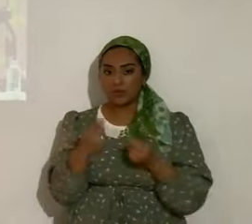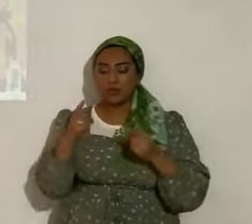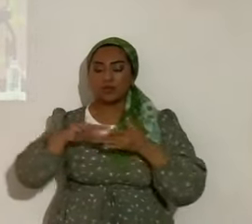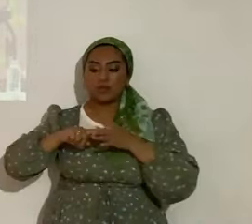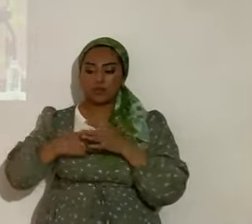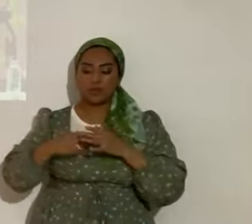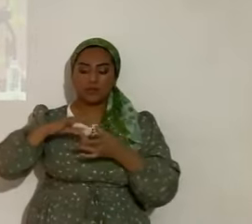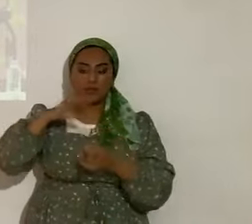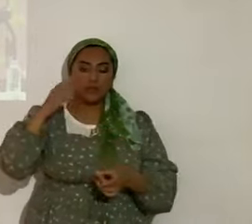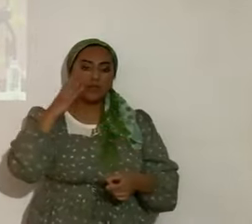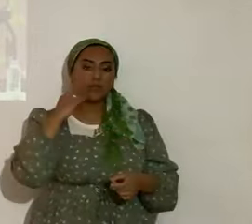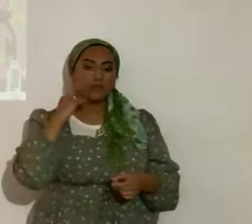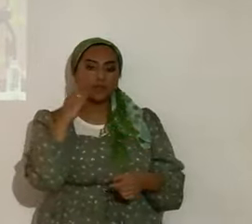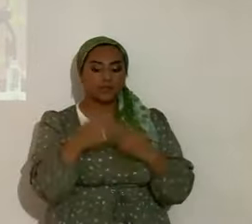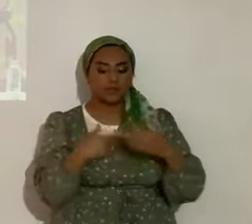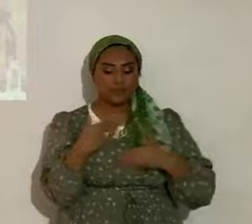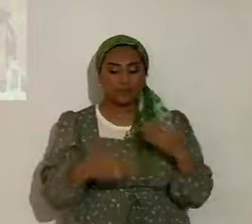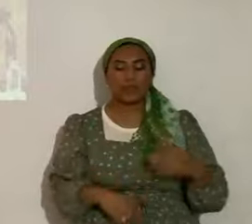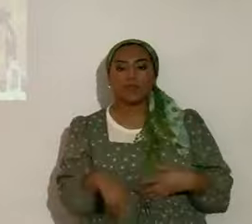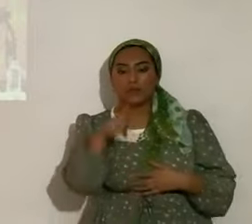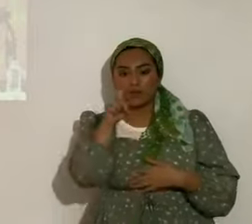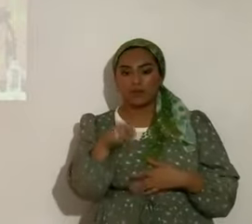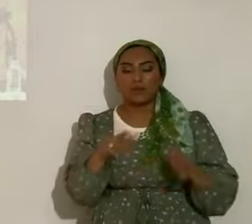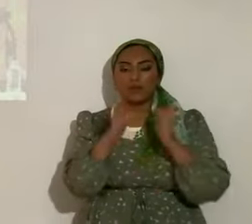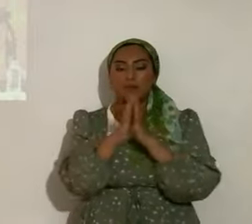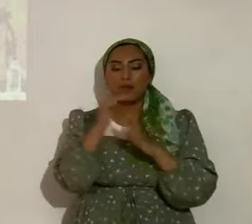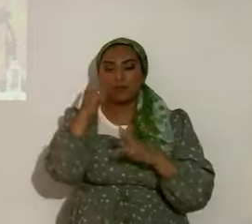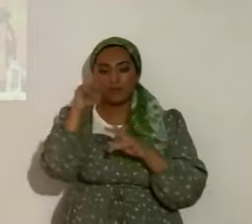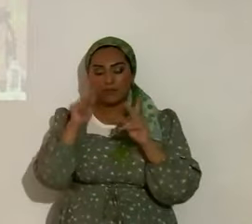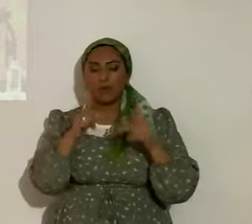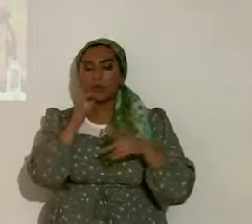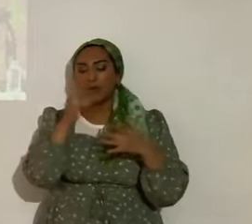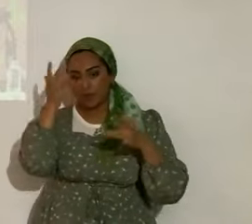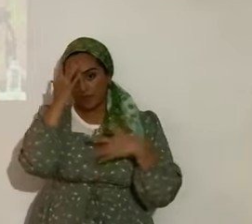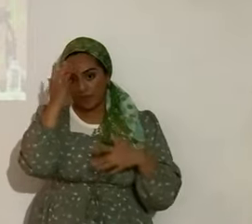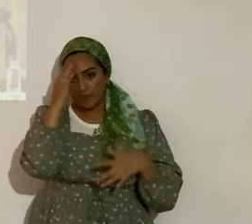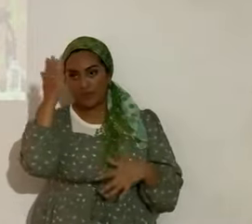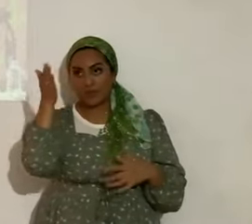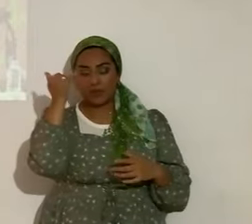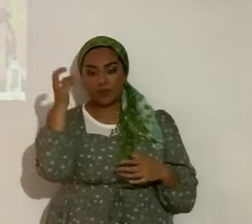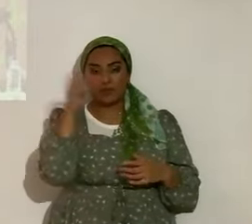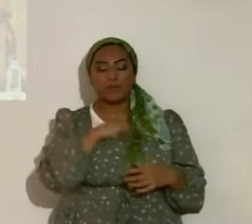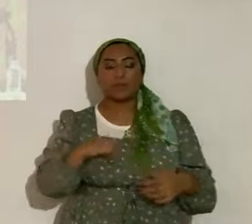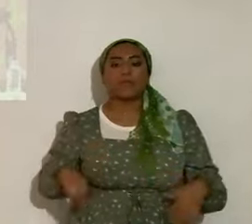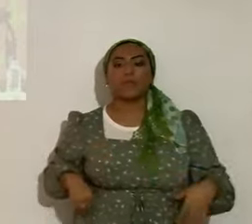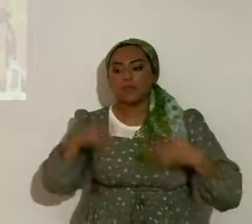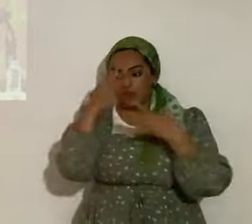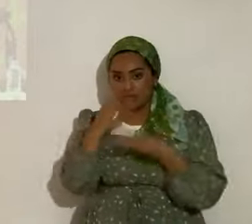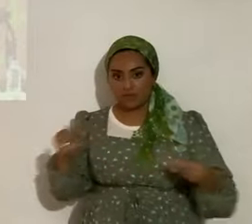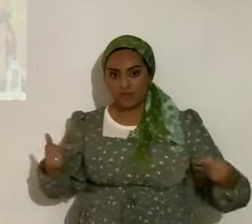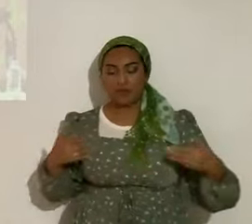experiencias espirituales. Tú tienes que orar por los enfermos y los Yahshua Mashiach va a sanar a los enfermos. Eso es tener una experiencia